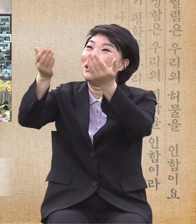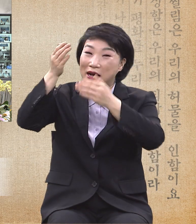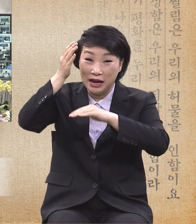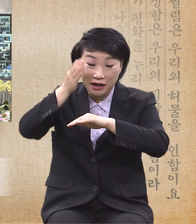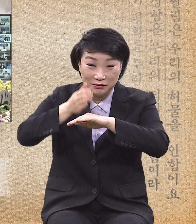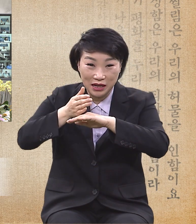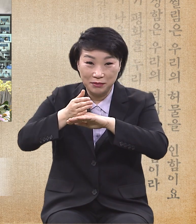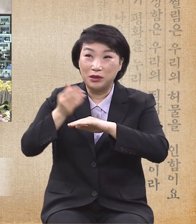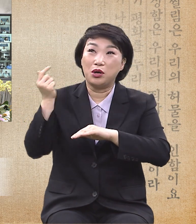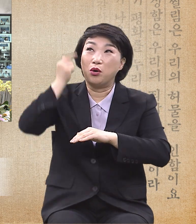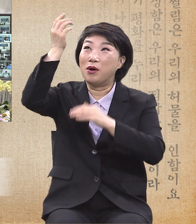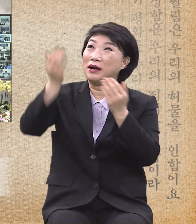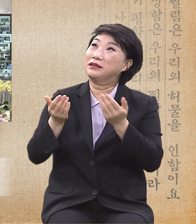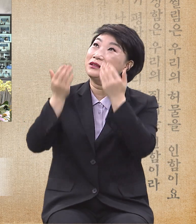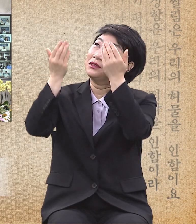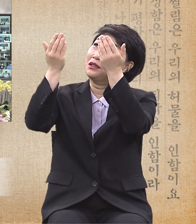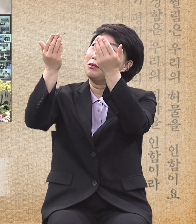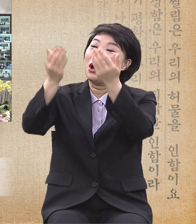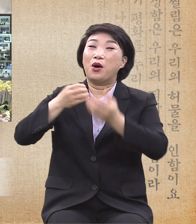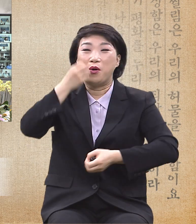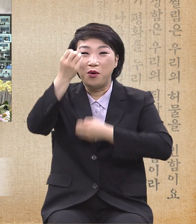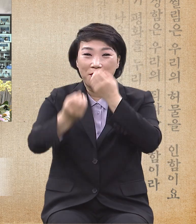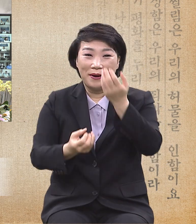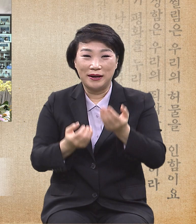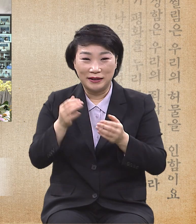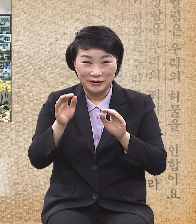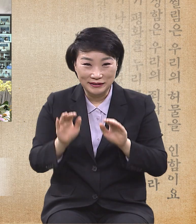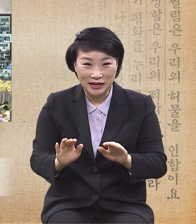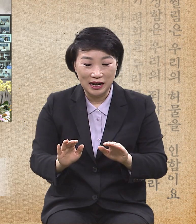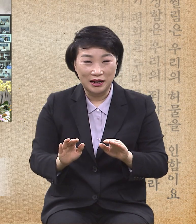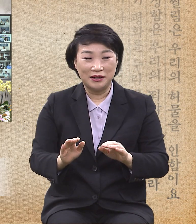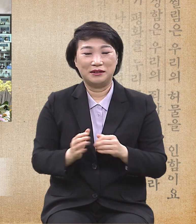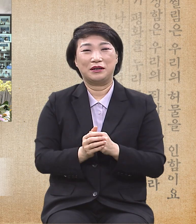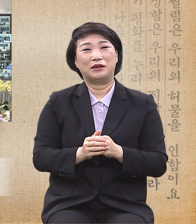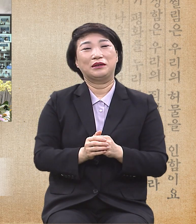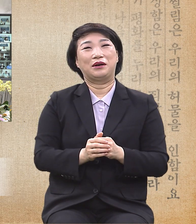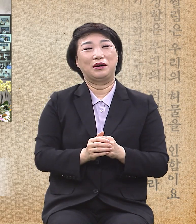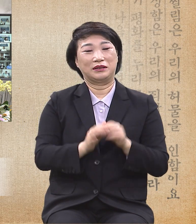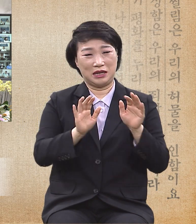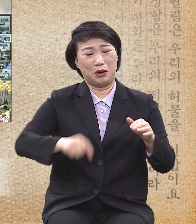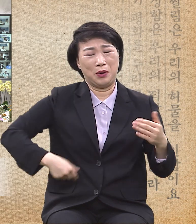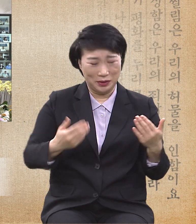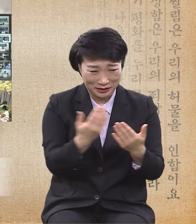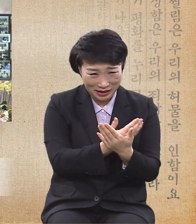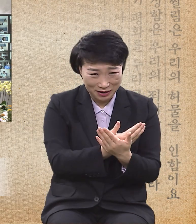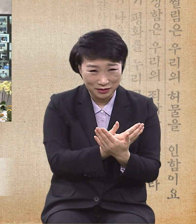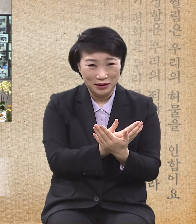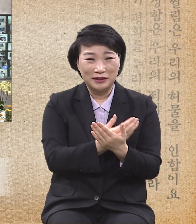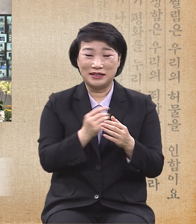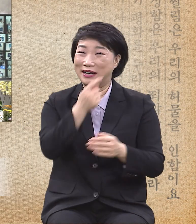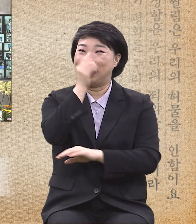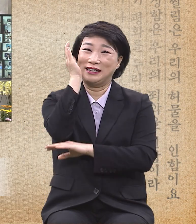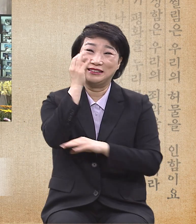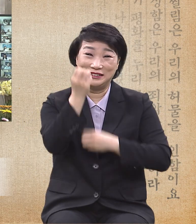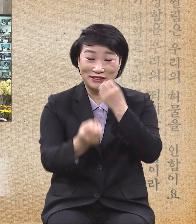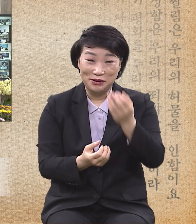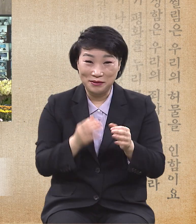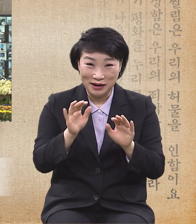감사하며 영광 돌리며 고백하며 때로는 회개하며 때로는